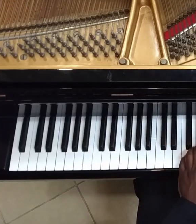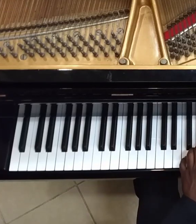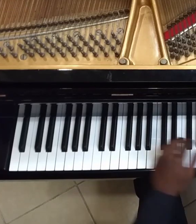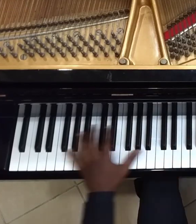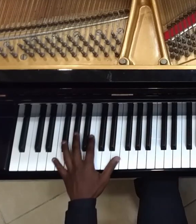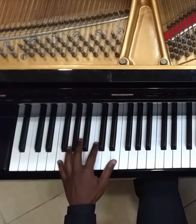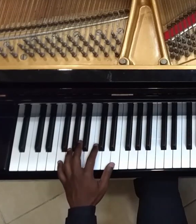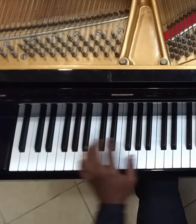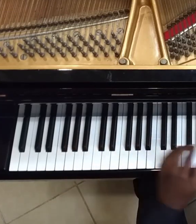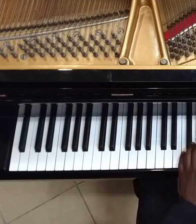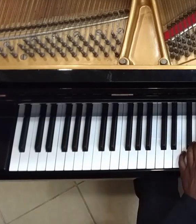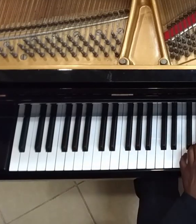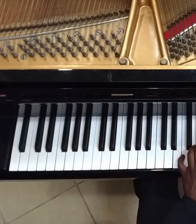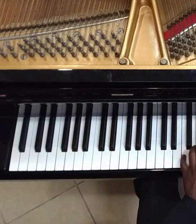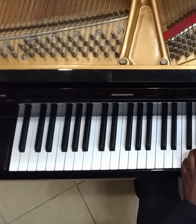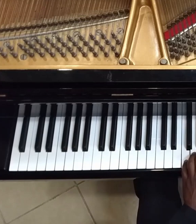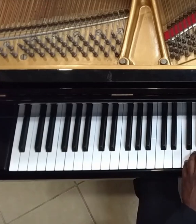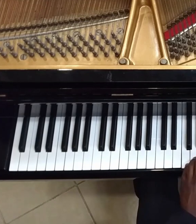no